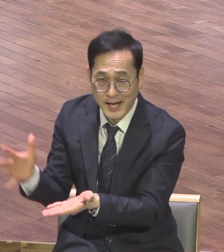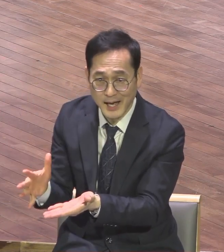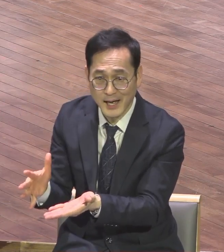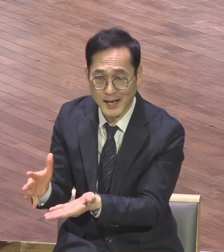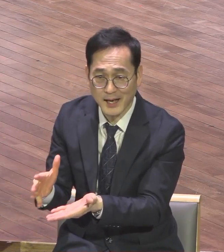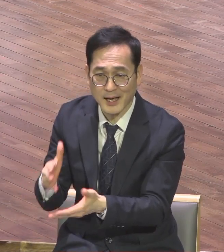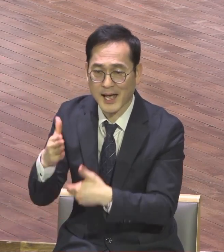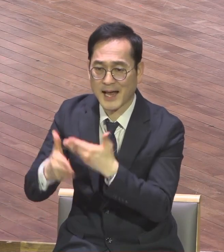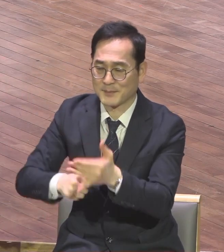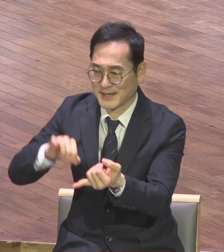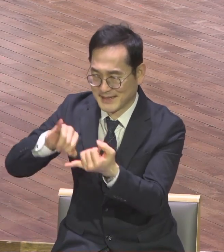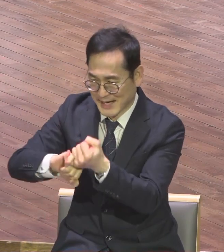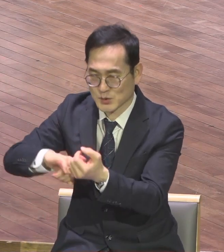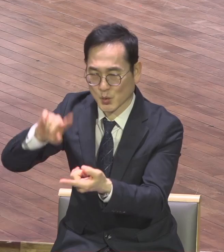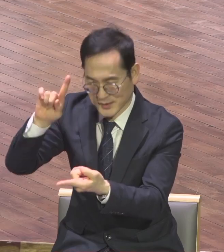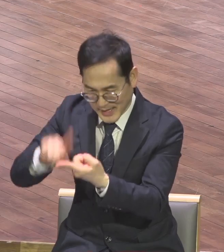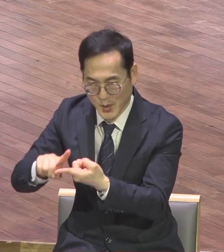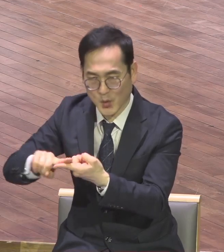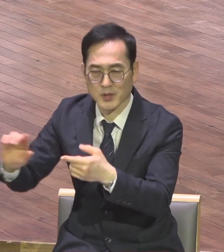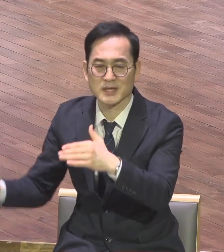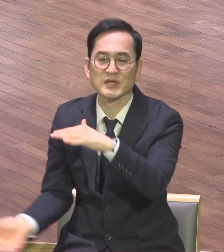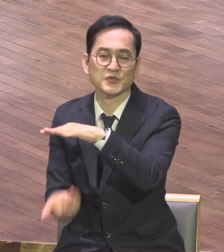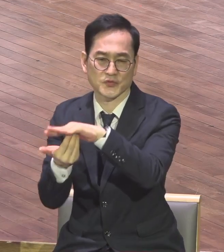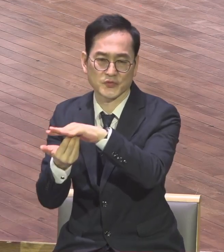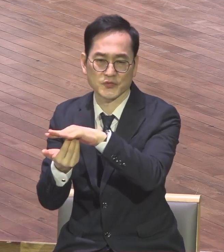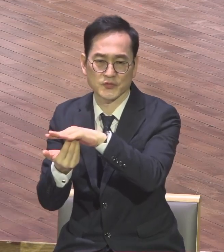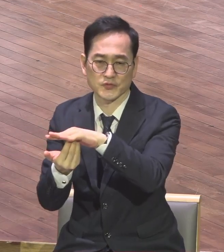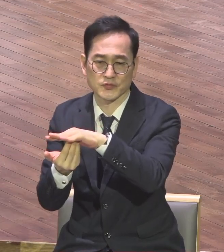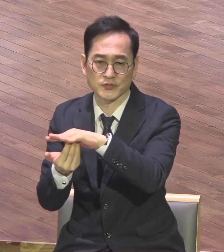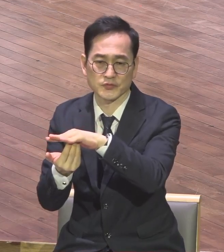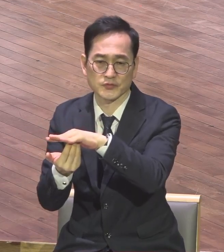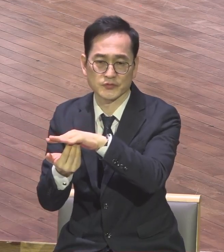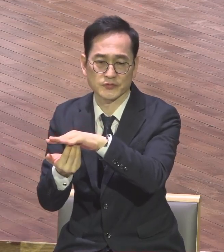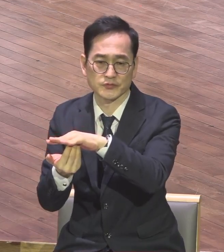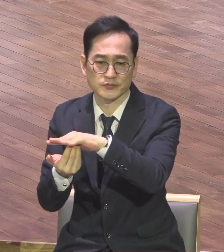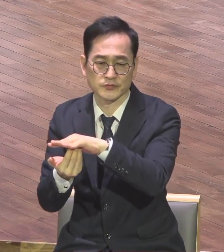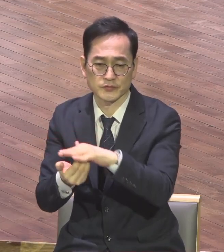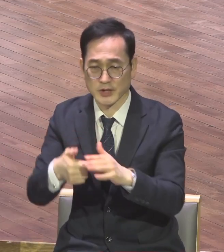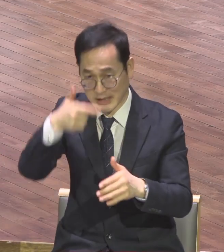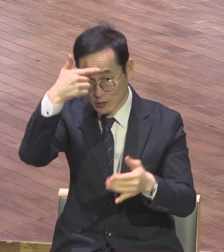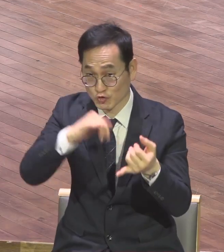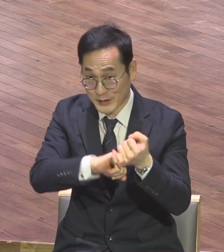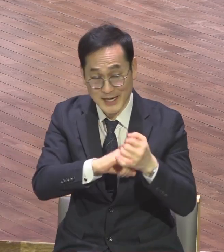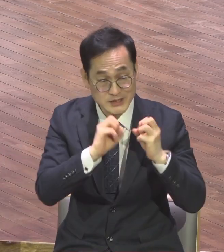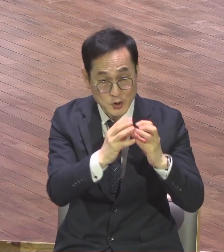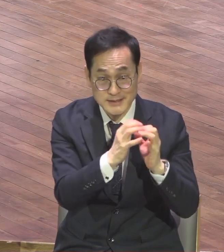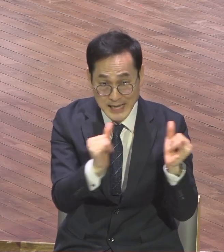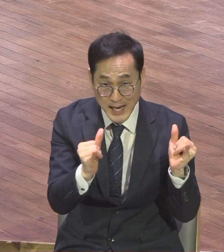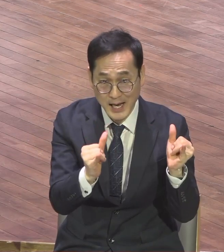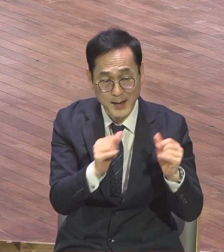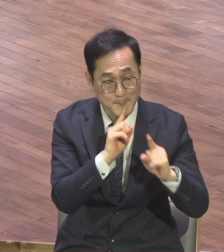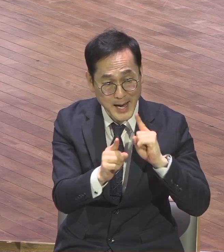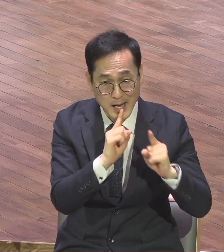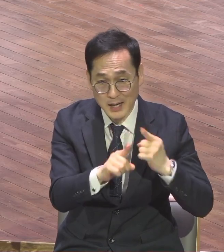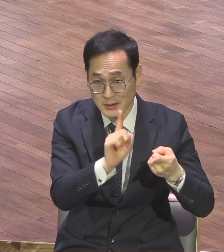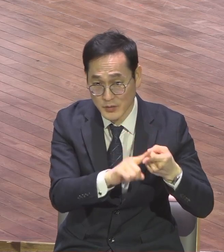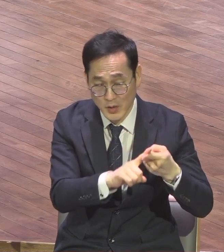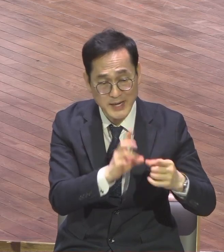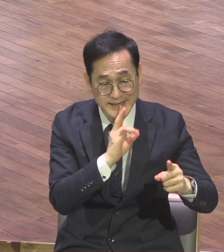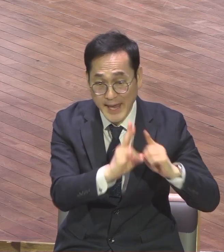하나님의 약속이 싹 다 성취된 것입니다. 이 구약의 선지자들이 예언한 것들이